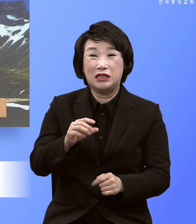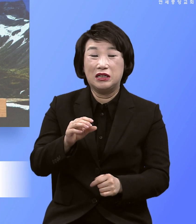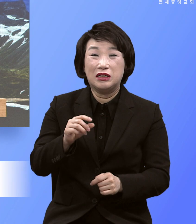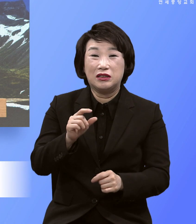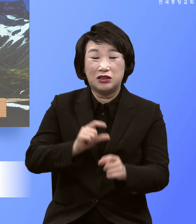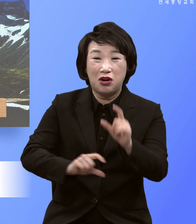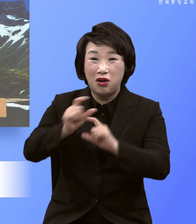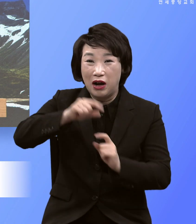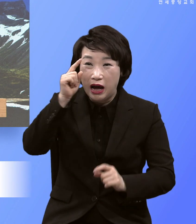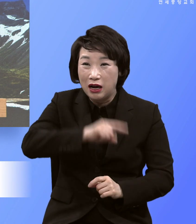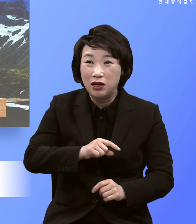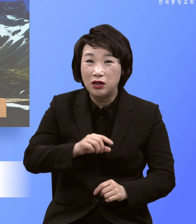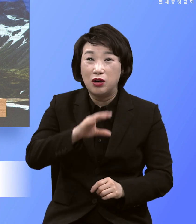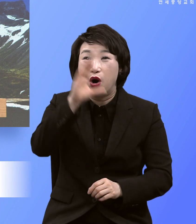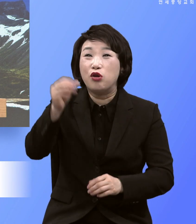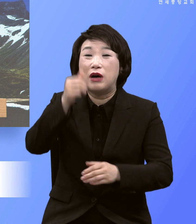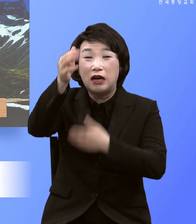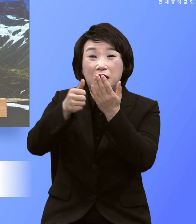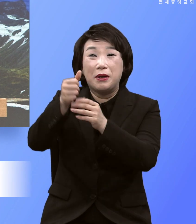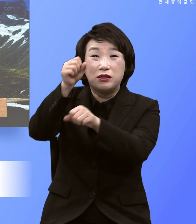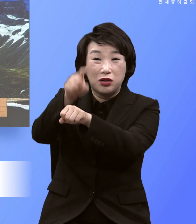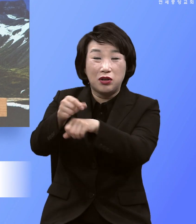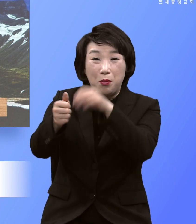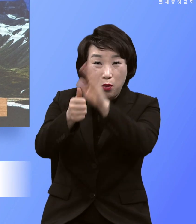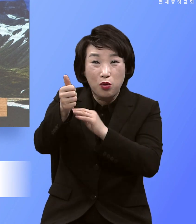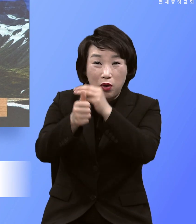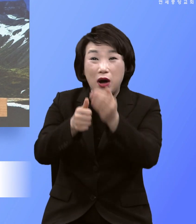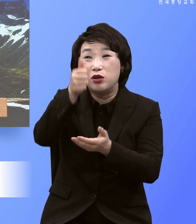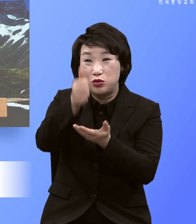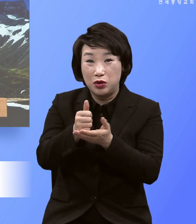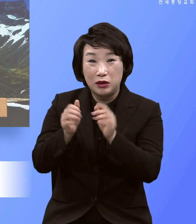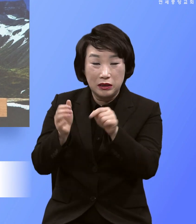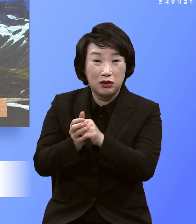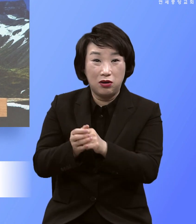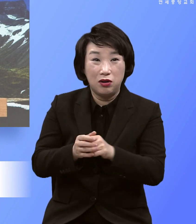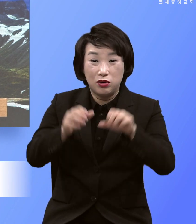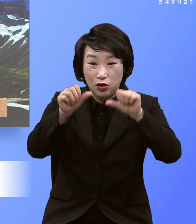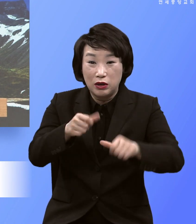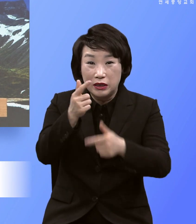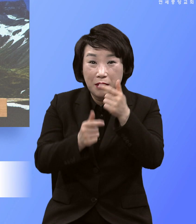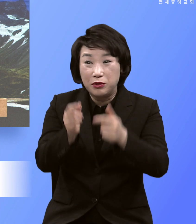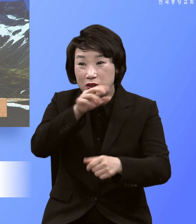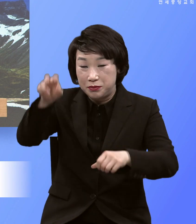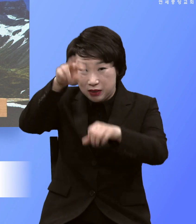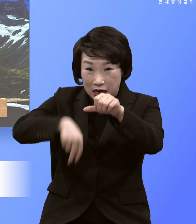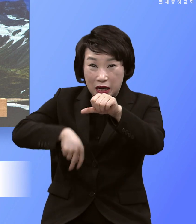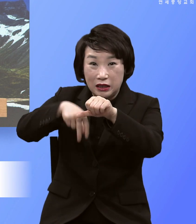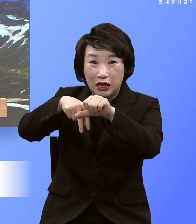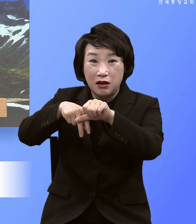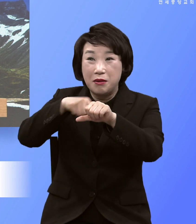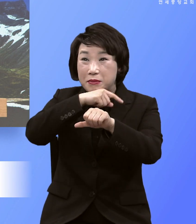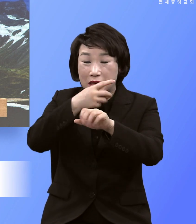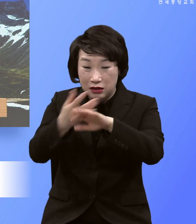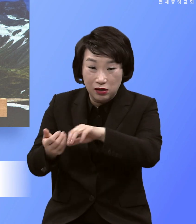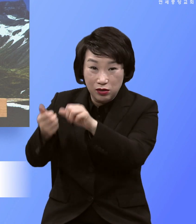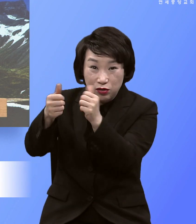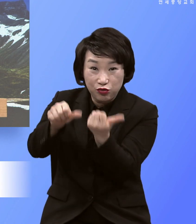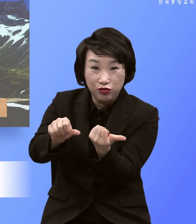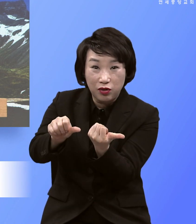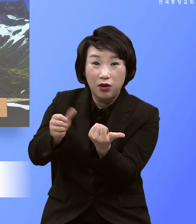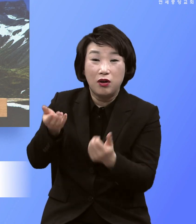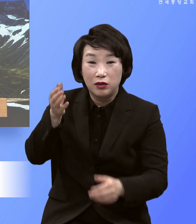신성 모독죄로 저주의 나무 십자가에서 잔인하게